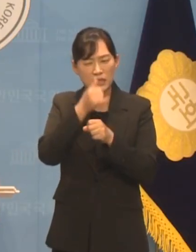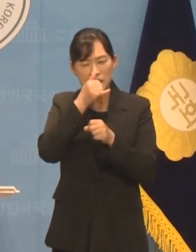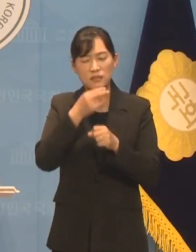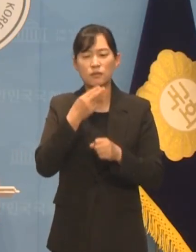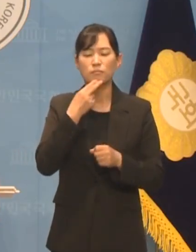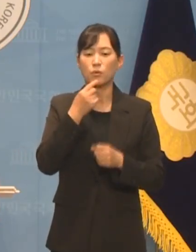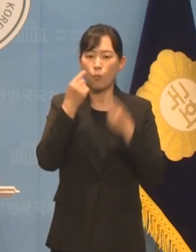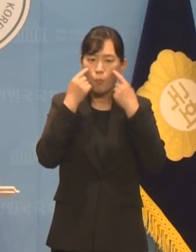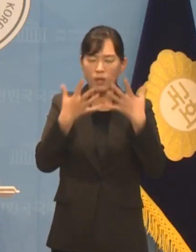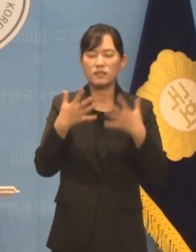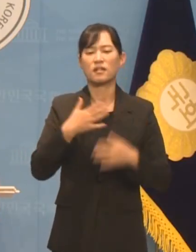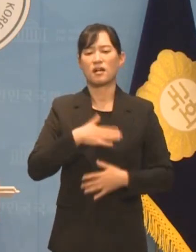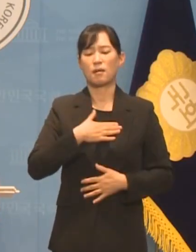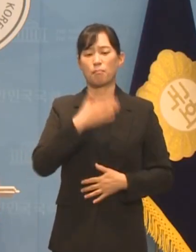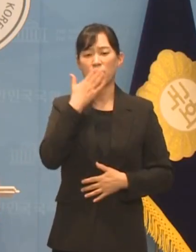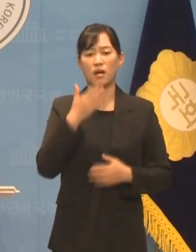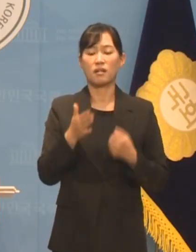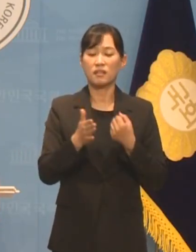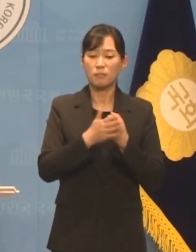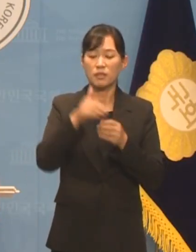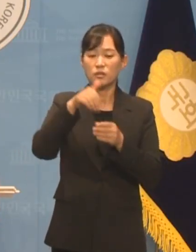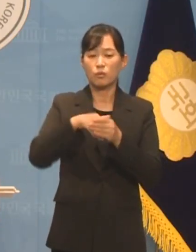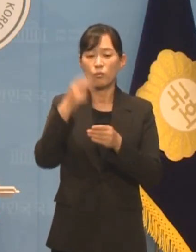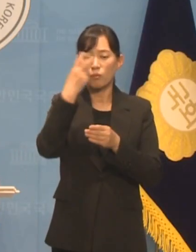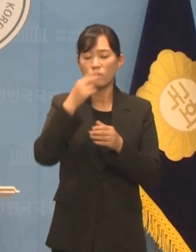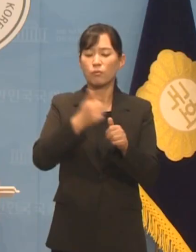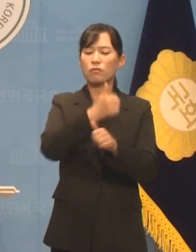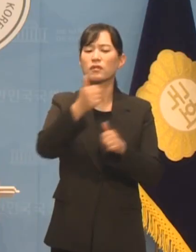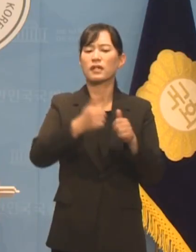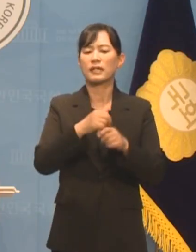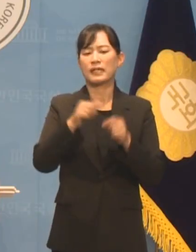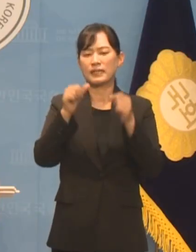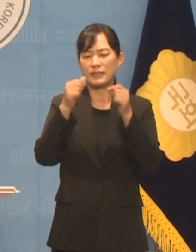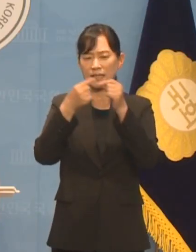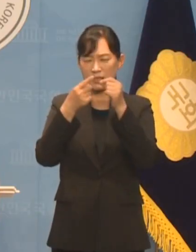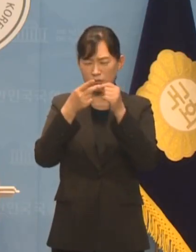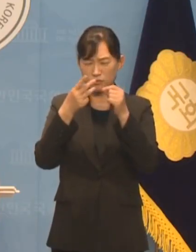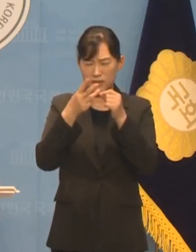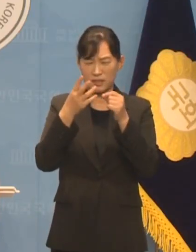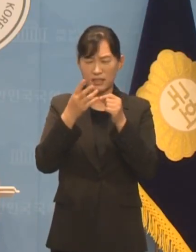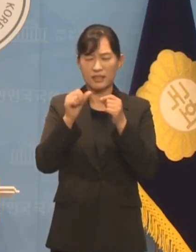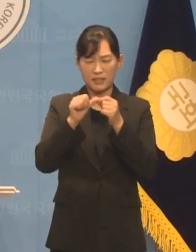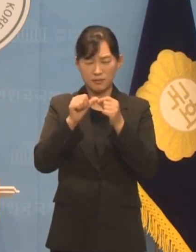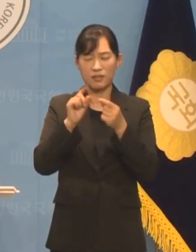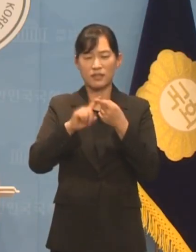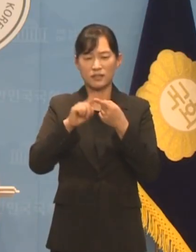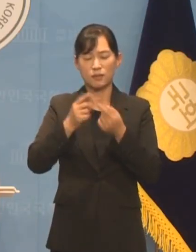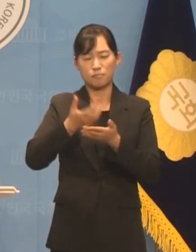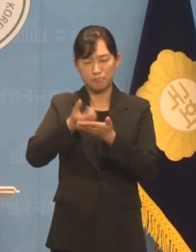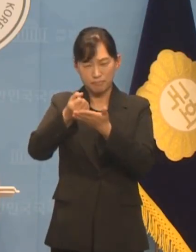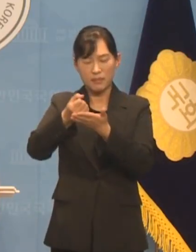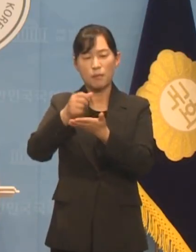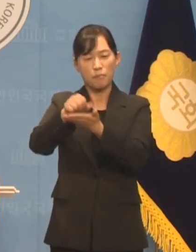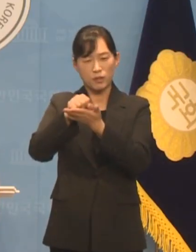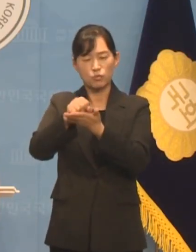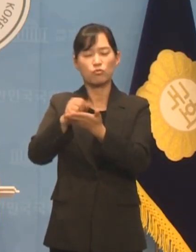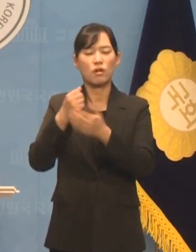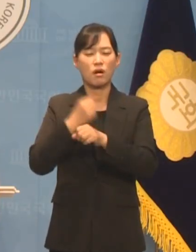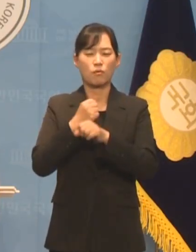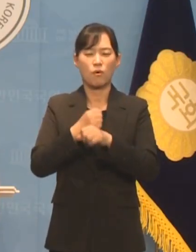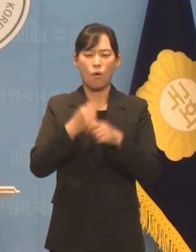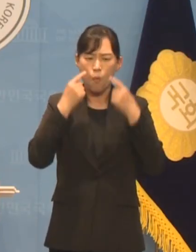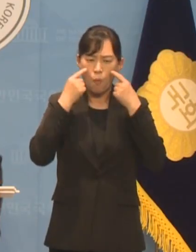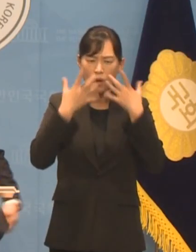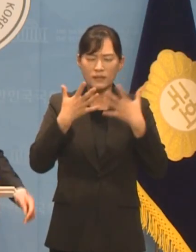수 있거든요. 저는 선관위가 저희가 제시하는 그 5가지 안을 분명히 받을 것이라고 생각하고 그렇게 함으로써 공정하고